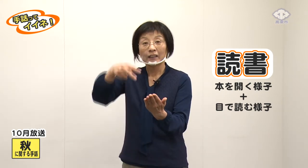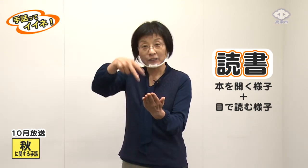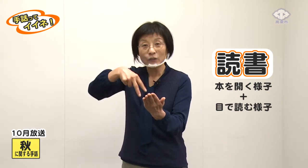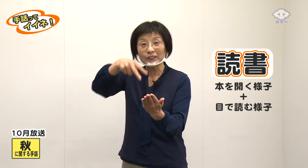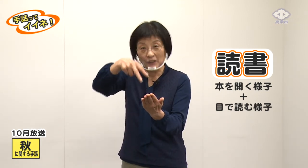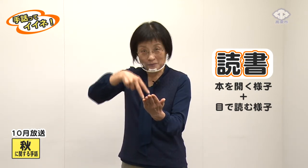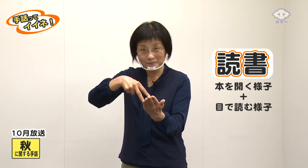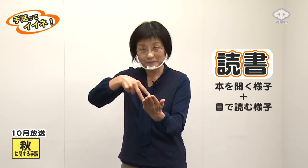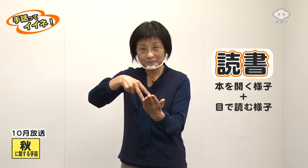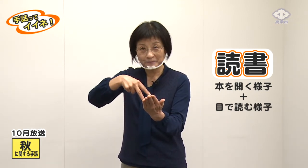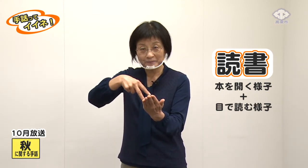読書。